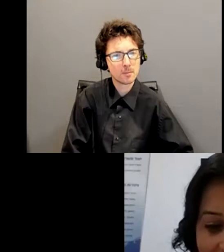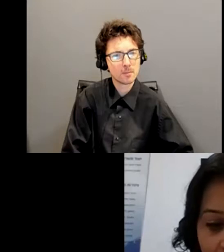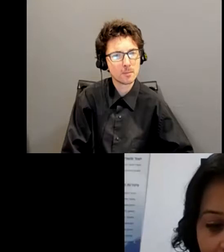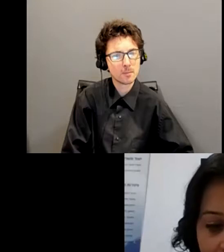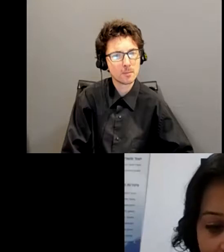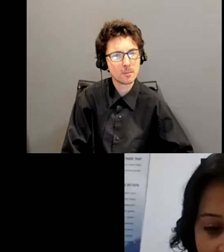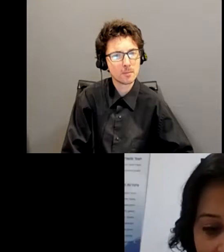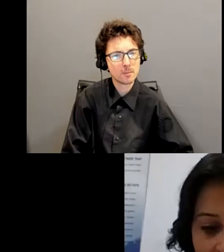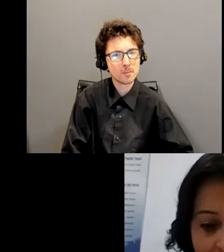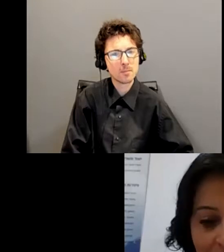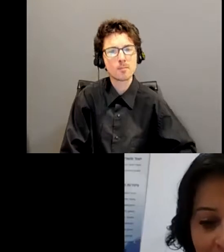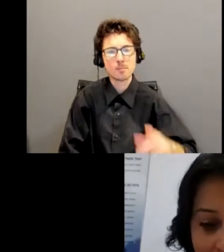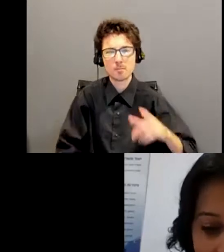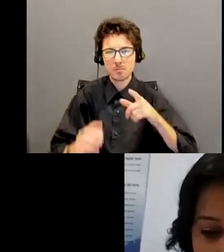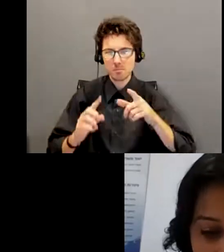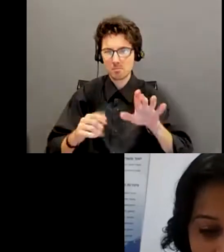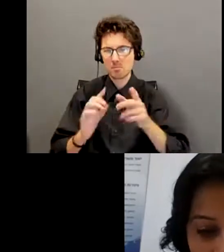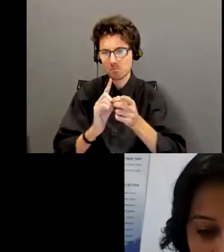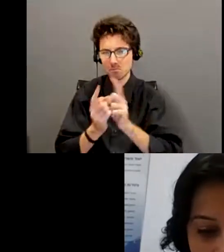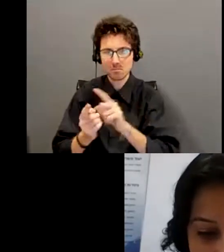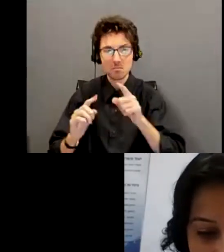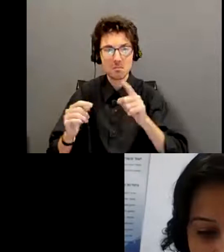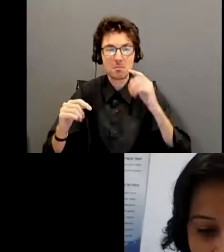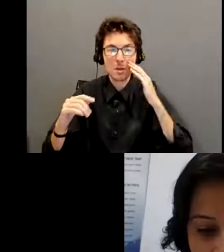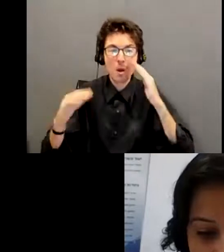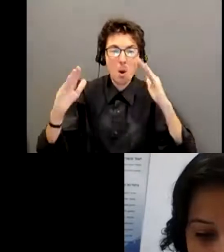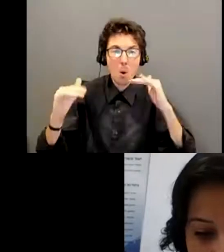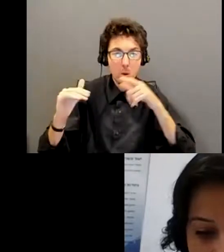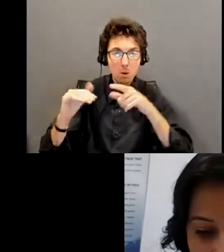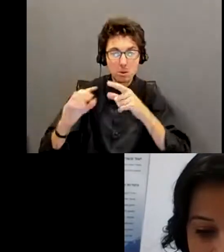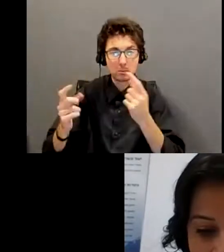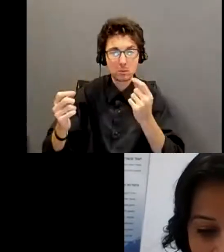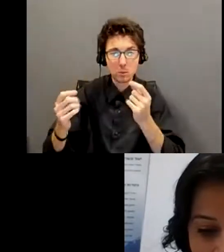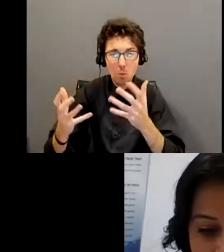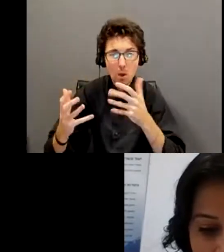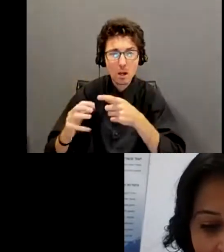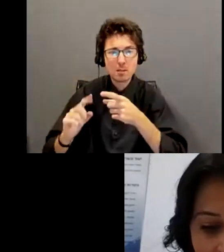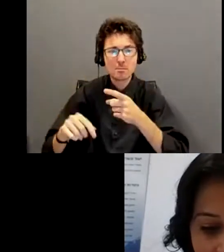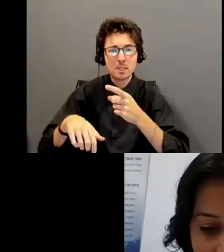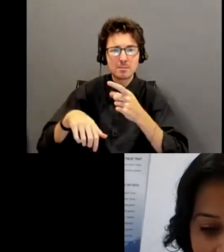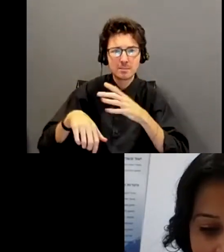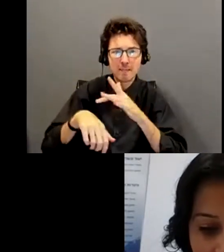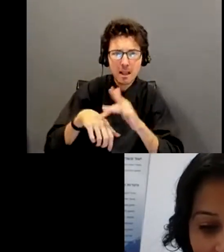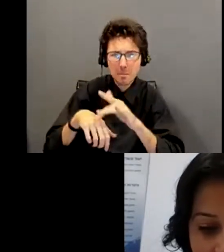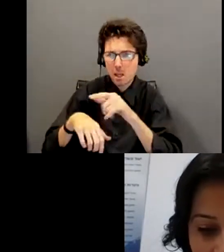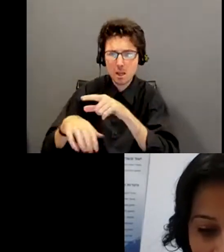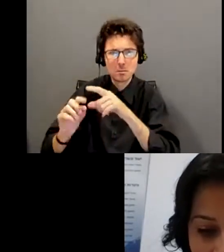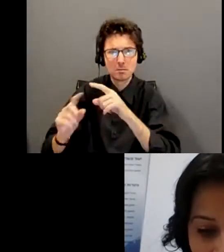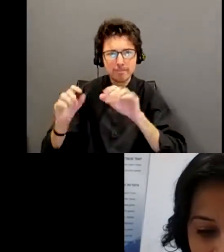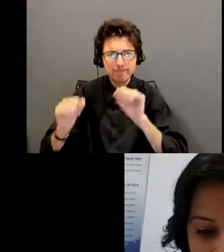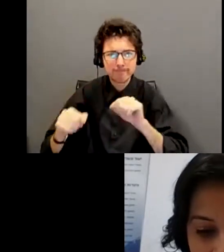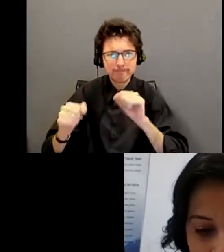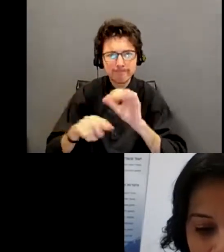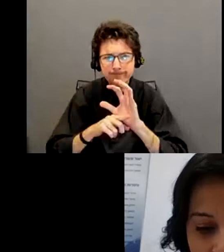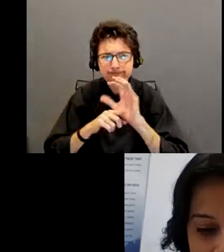شكرا سامي. So I hope for them to enjoy their availability in life through the means that other trainees and students have in terms of luxuries in means of